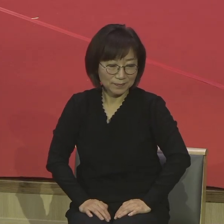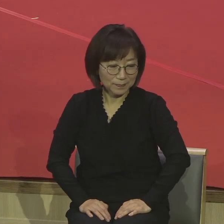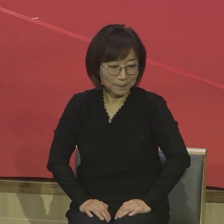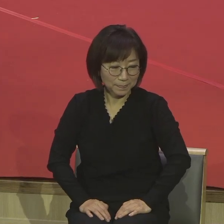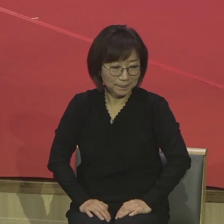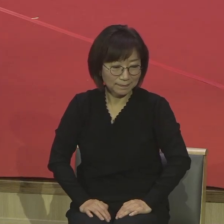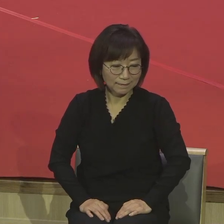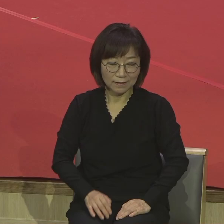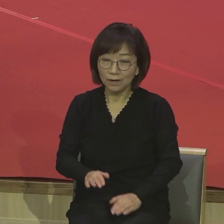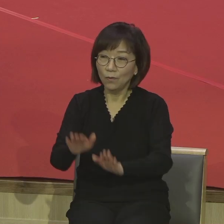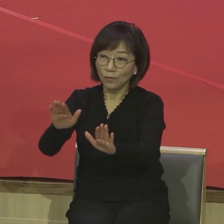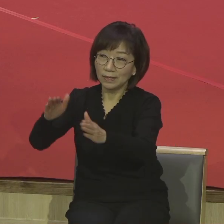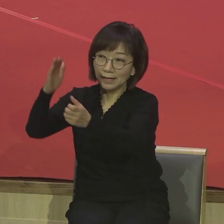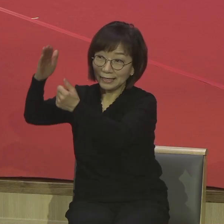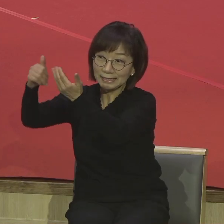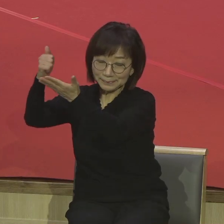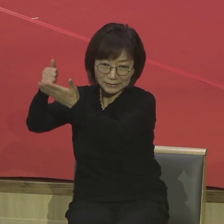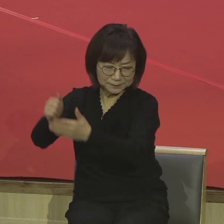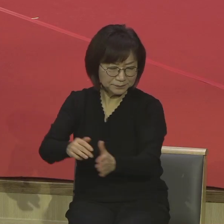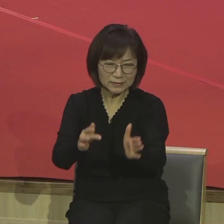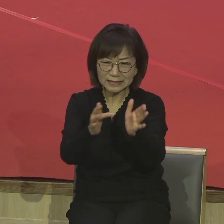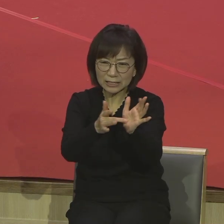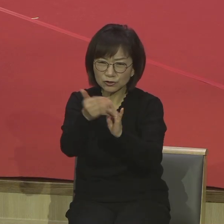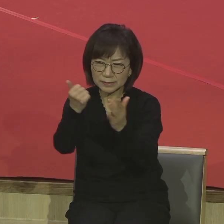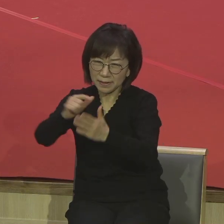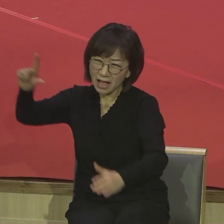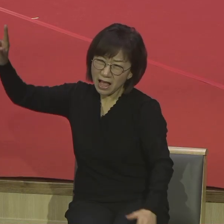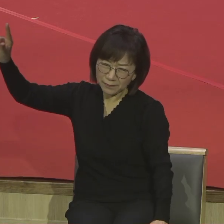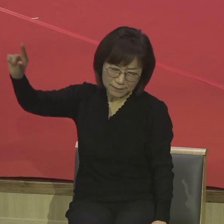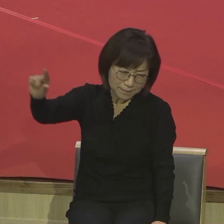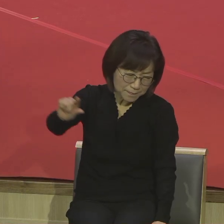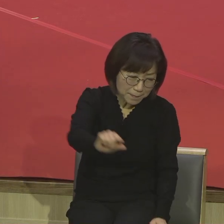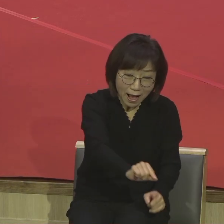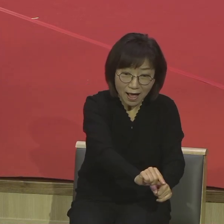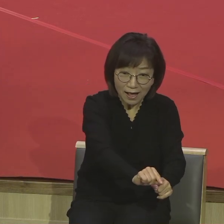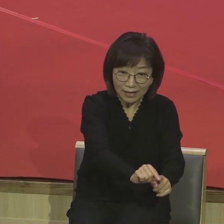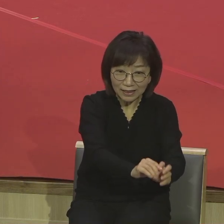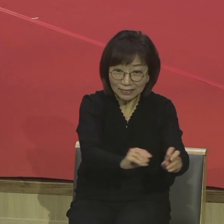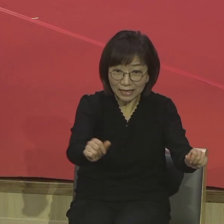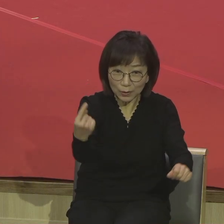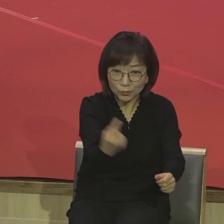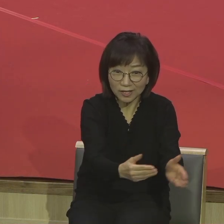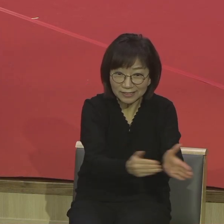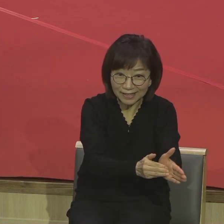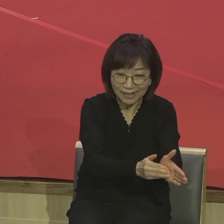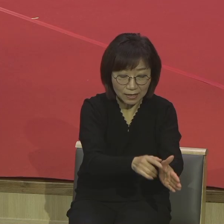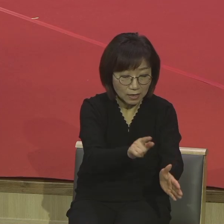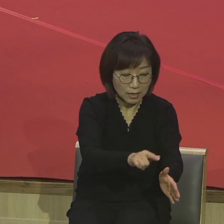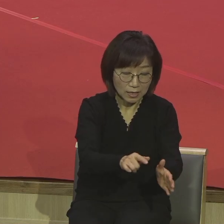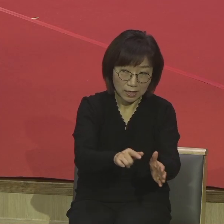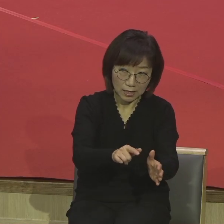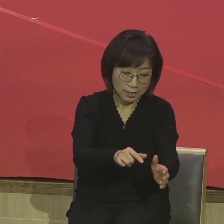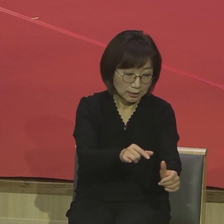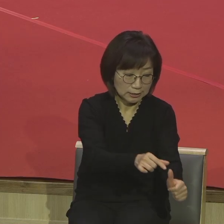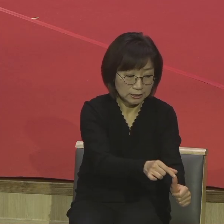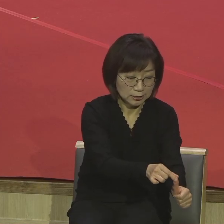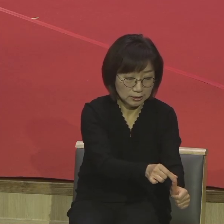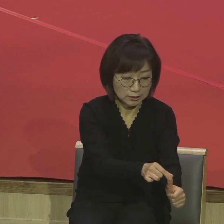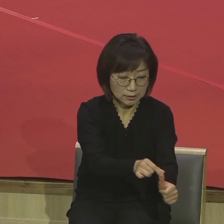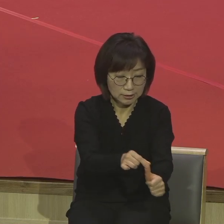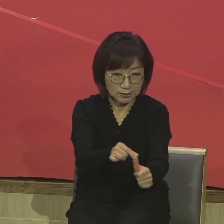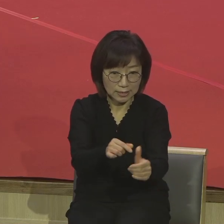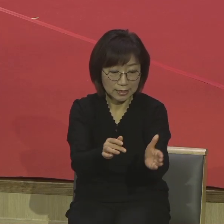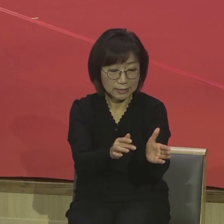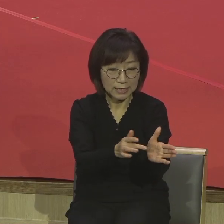그리스도를 지극히 높이시고 영화롭게 해주신 것은 하나님의 권능이요 하나님의 절대 주권이었다.